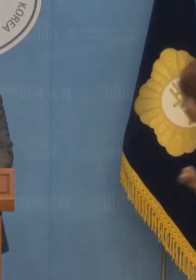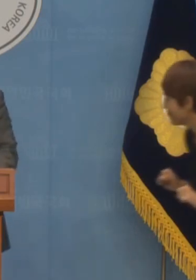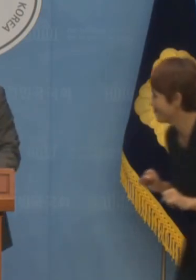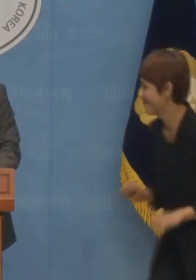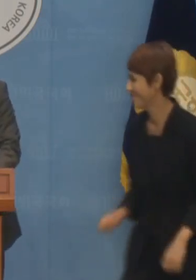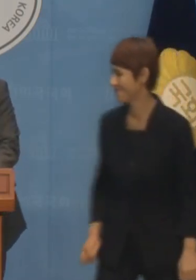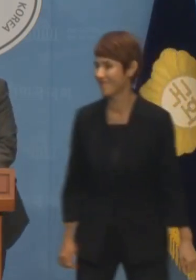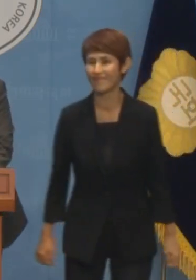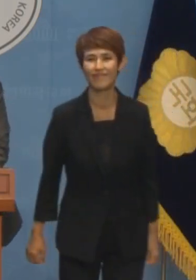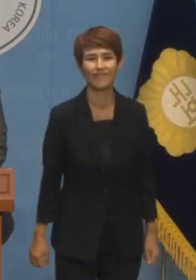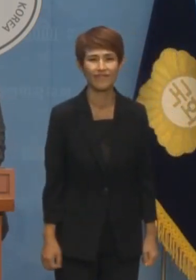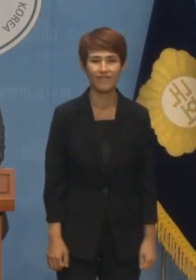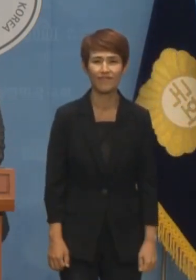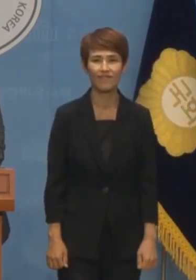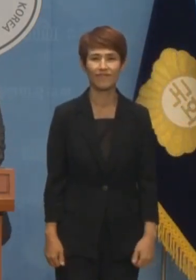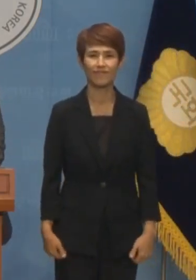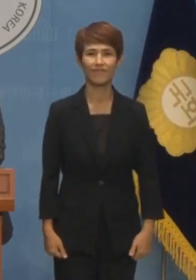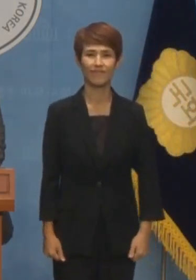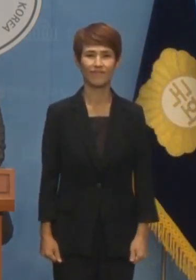네, 안녕하세요.